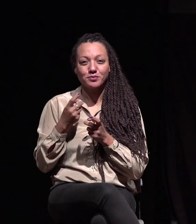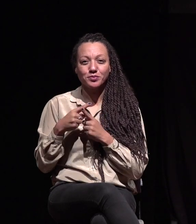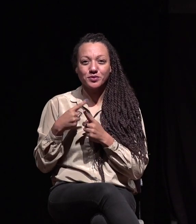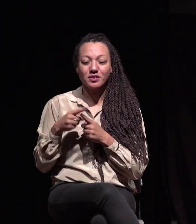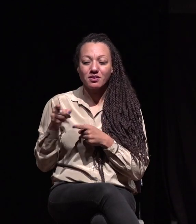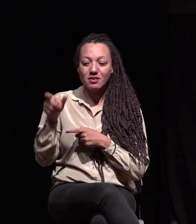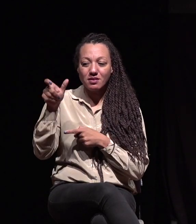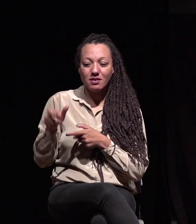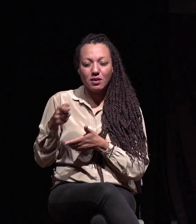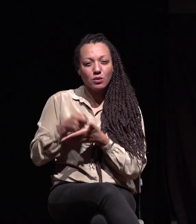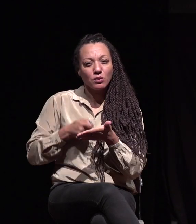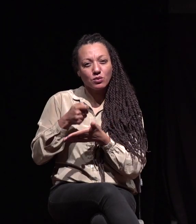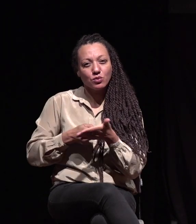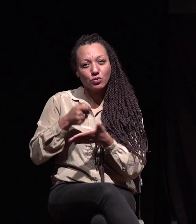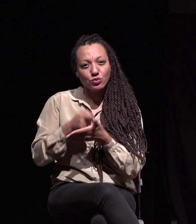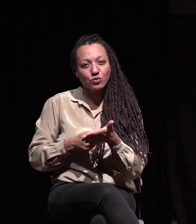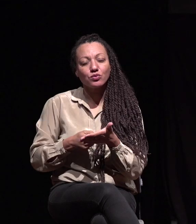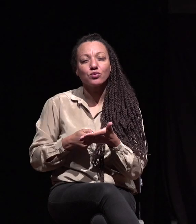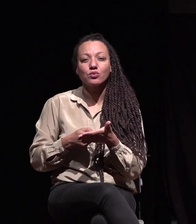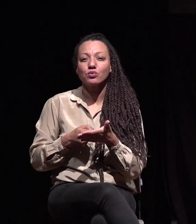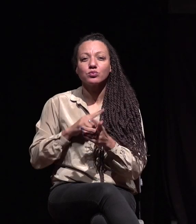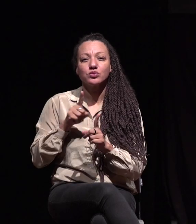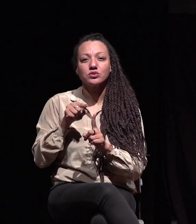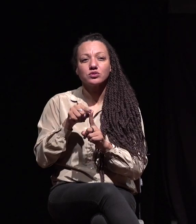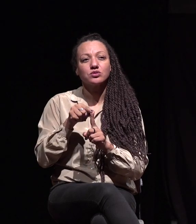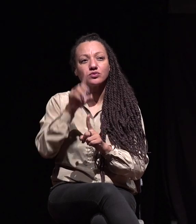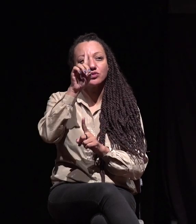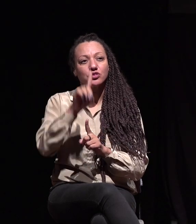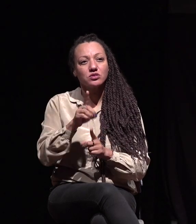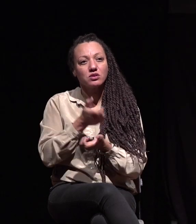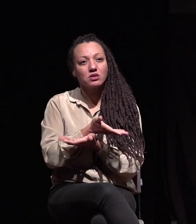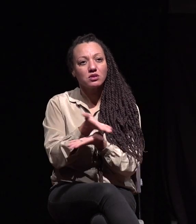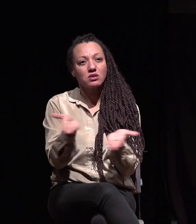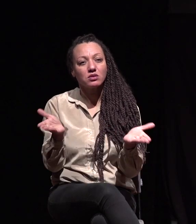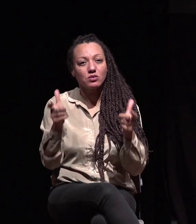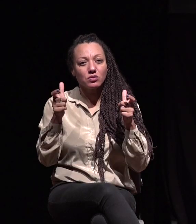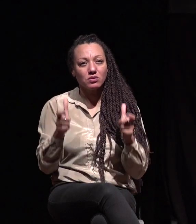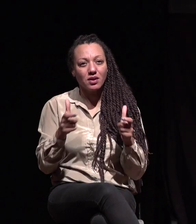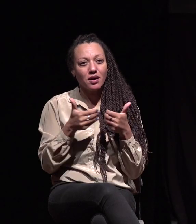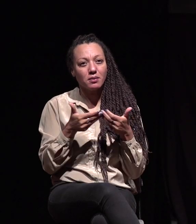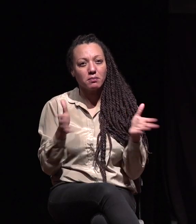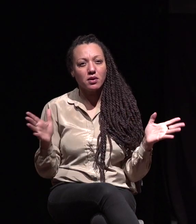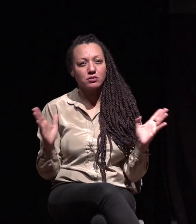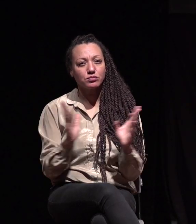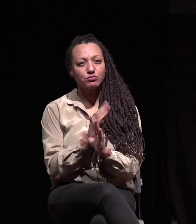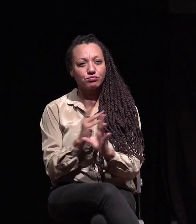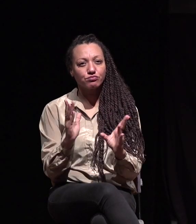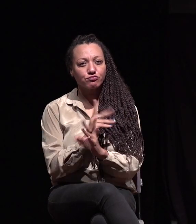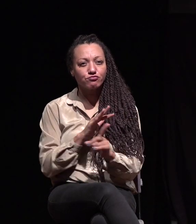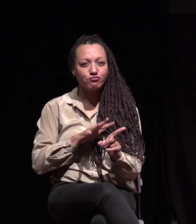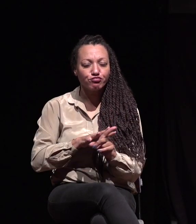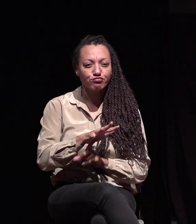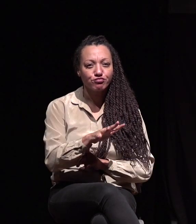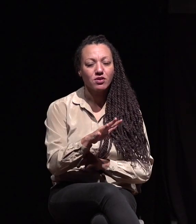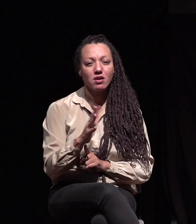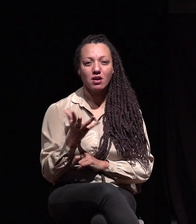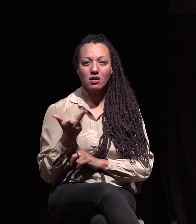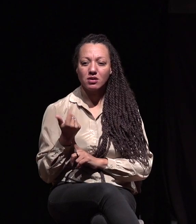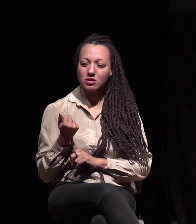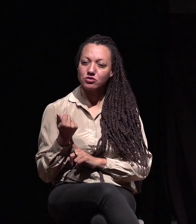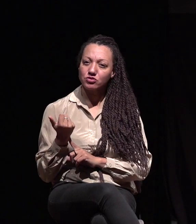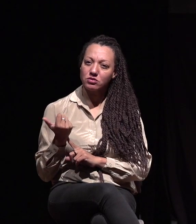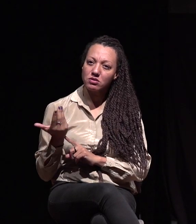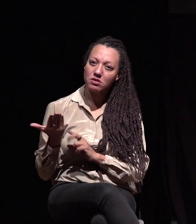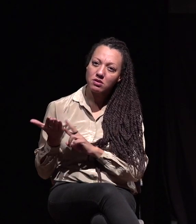direito para todos, de um direito coletivo ao espaço público, de um direito de uma arte que pudesse